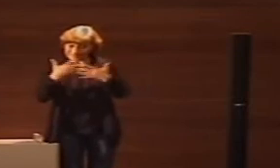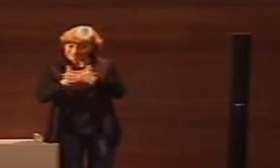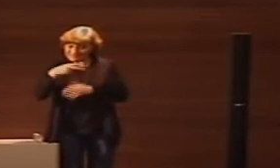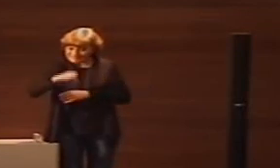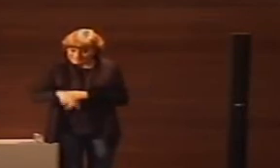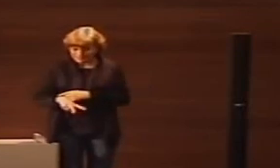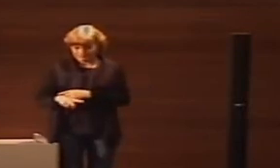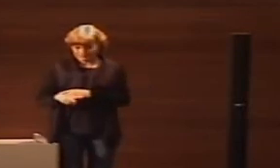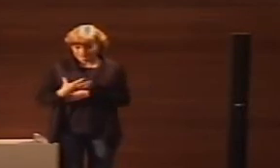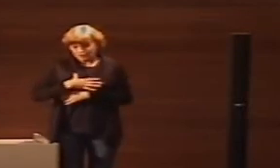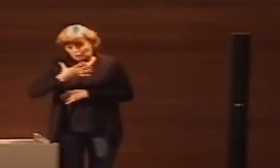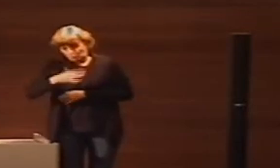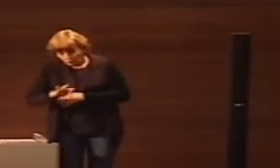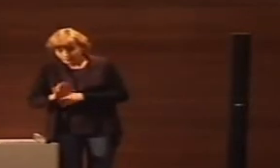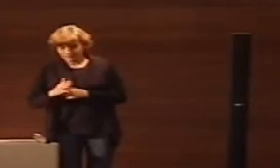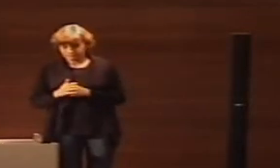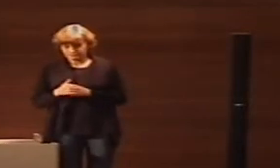que habéis adoptado aquí.